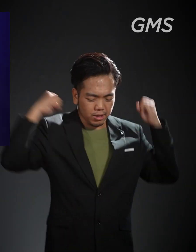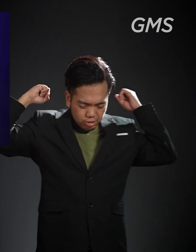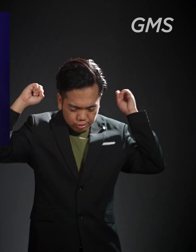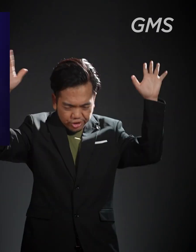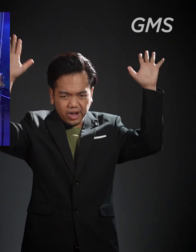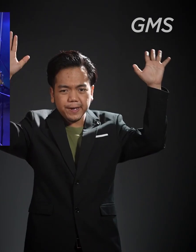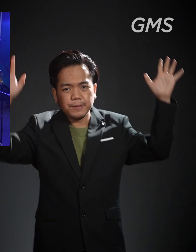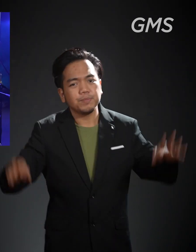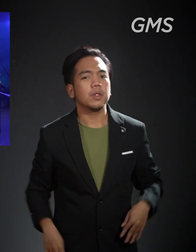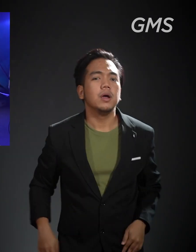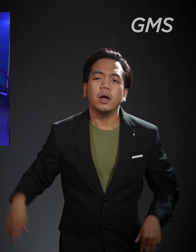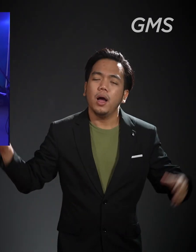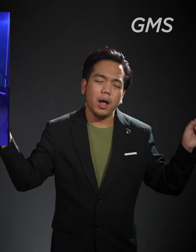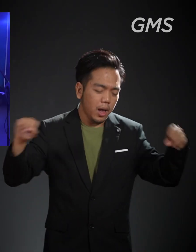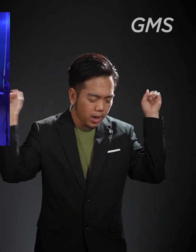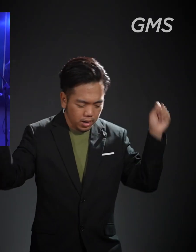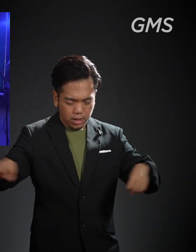haleluya,